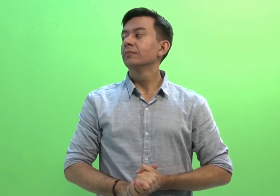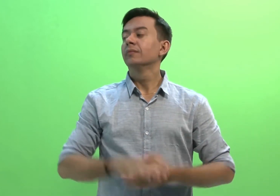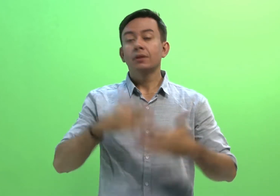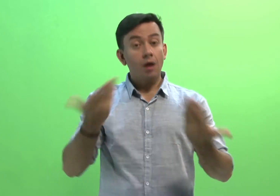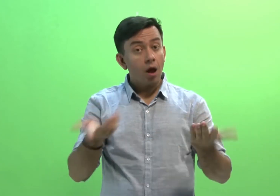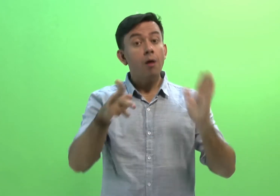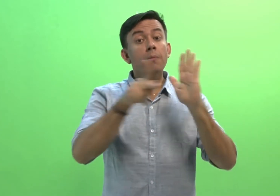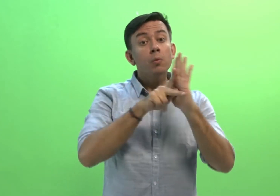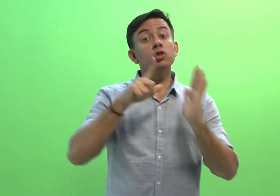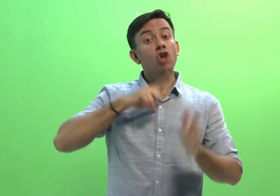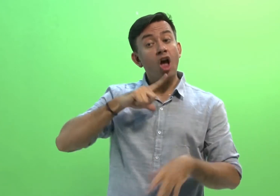sinais.